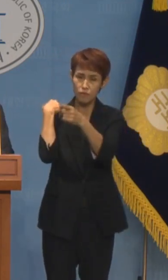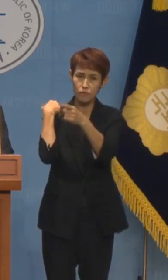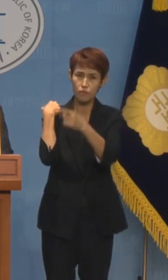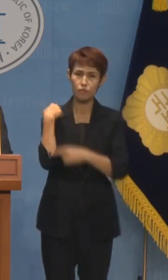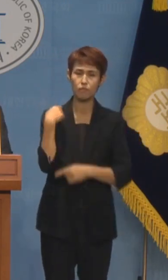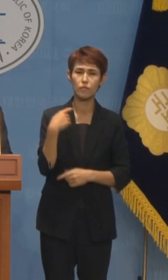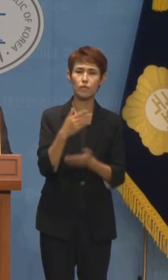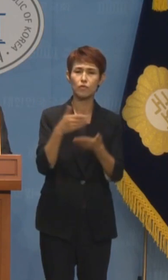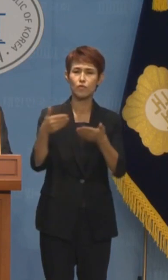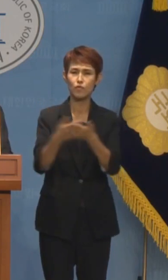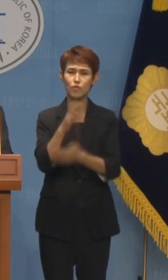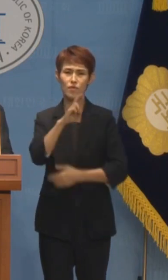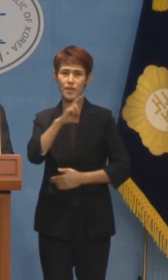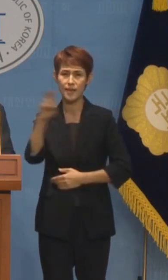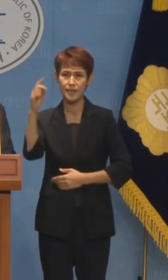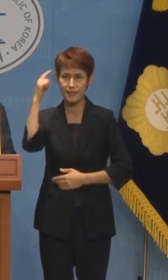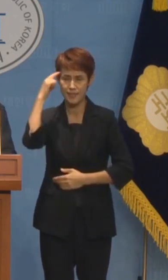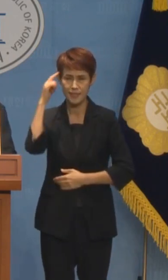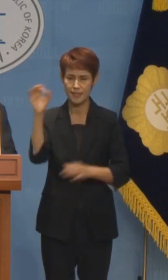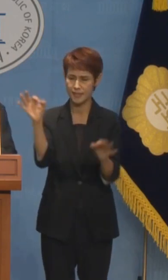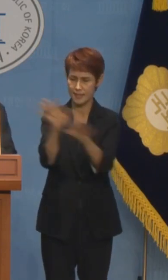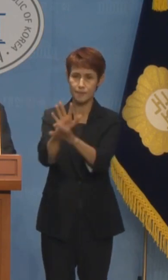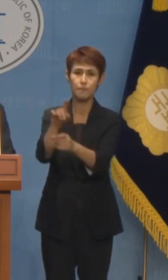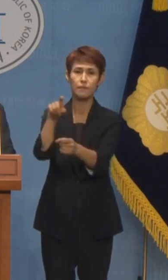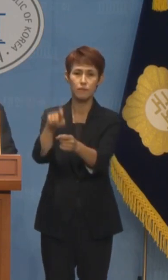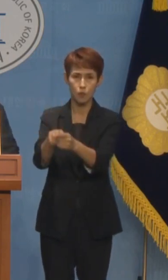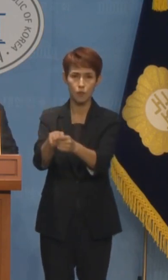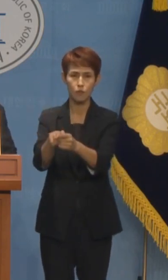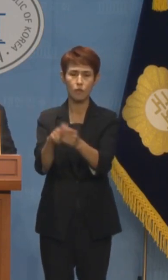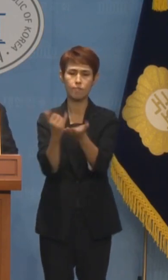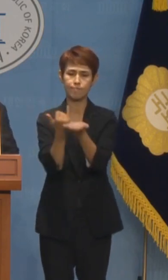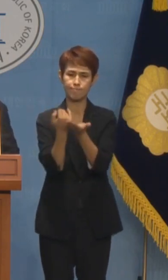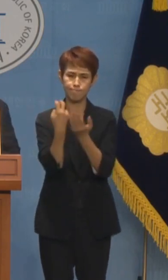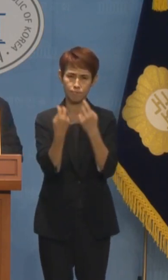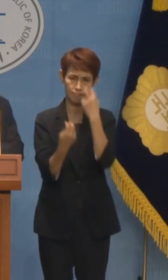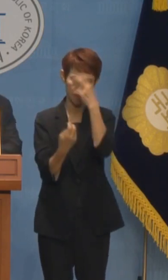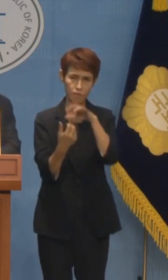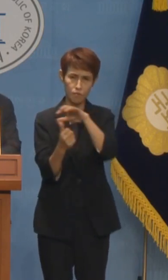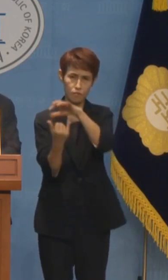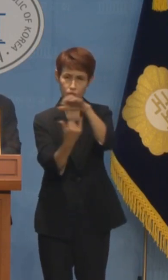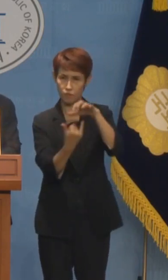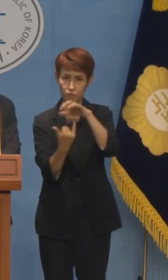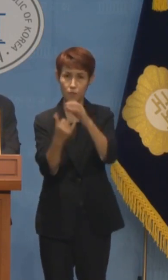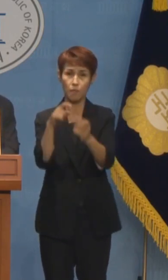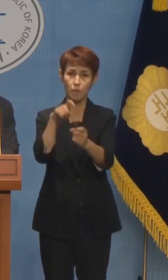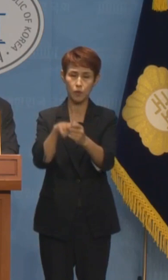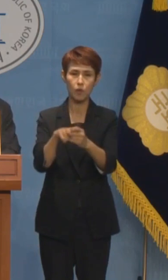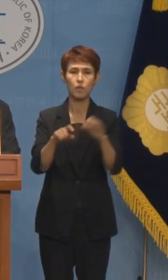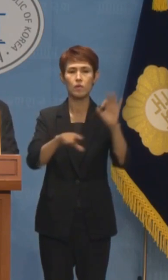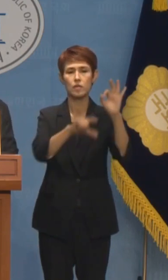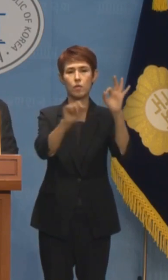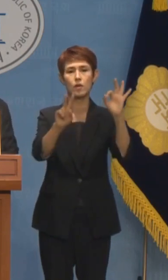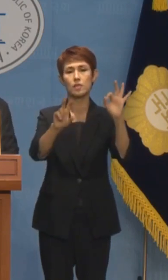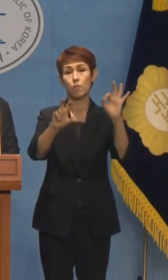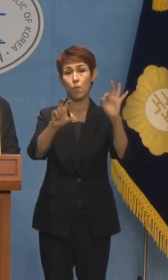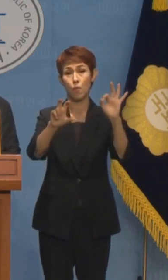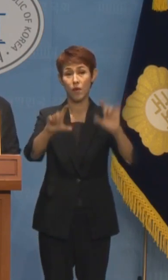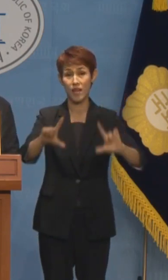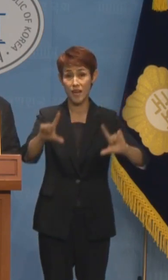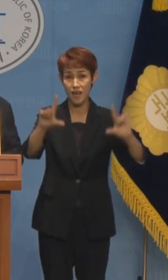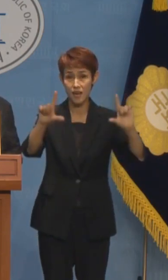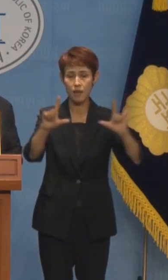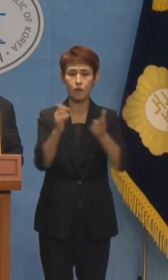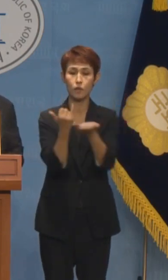불식시키기 위해서 그리고 영토 주권을 수호하기 위해서 현재 10 10월 25일로 되어 있는